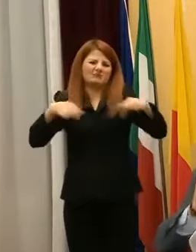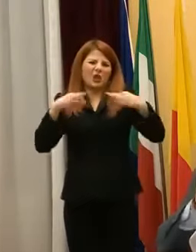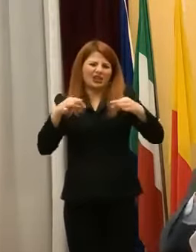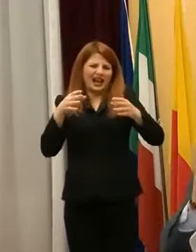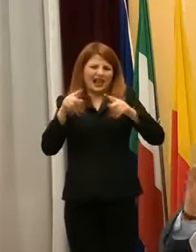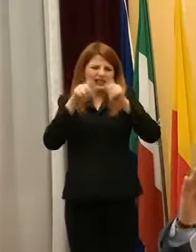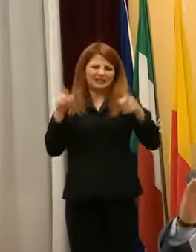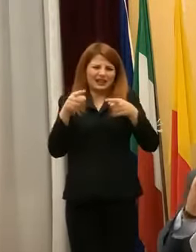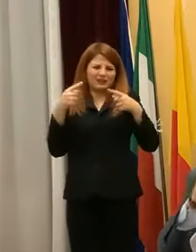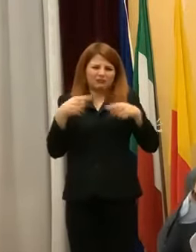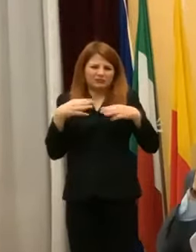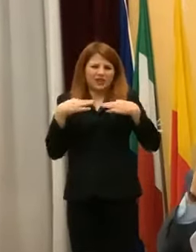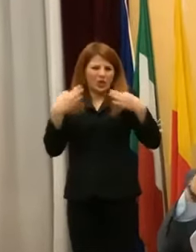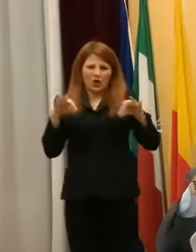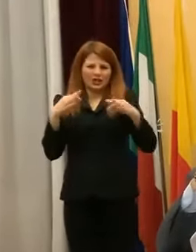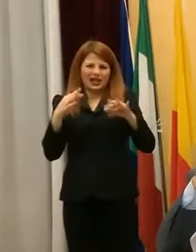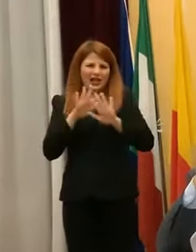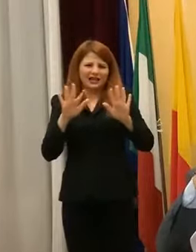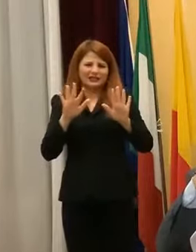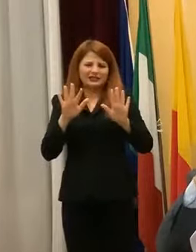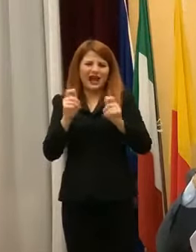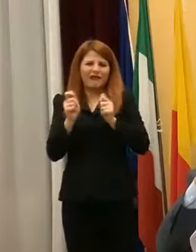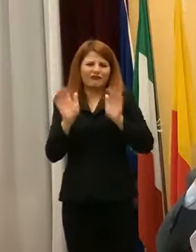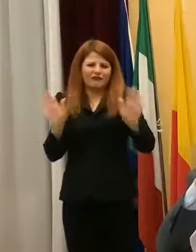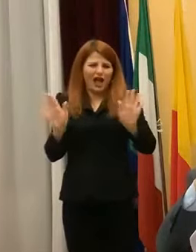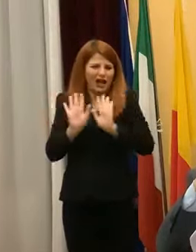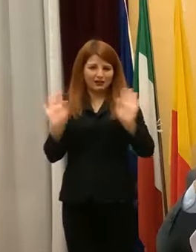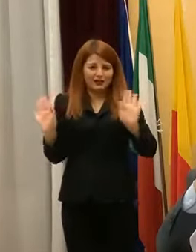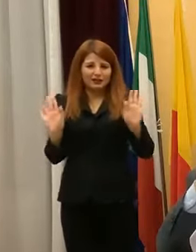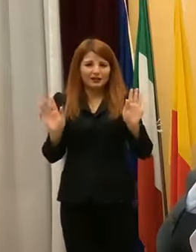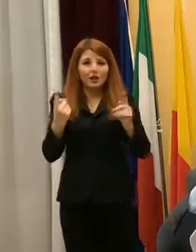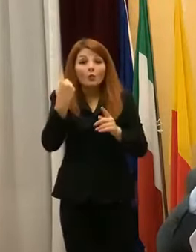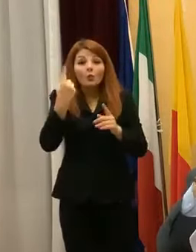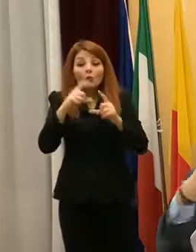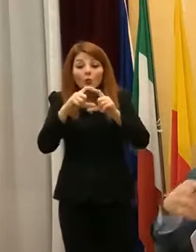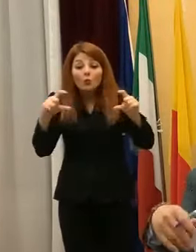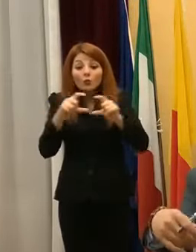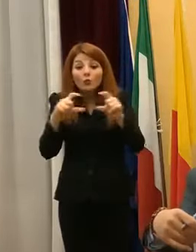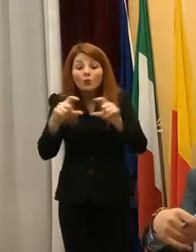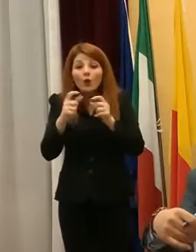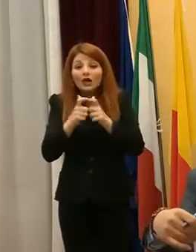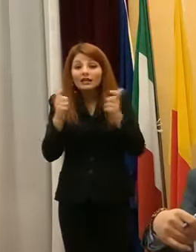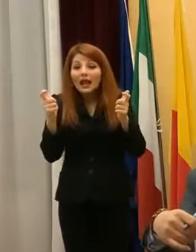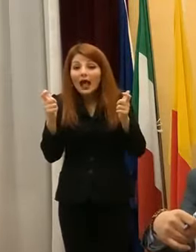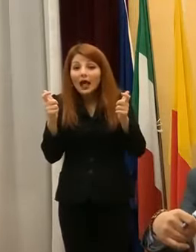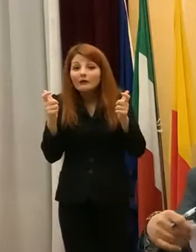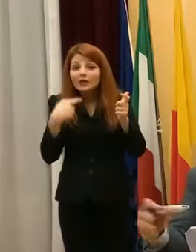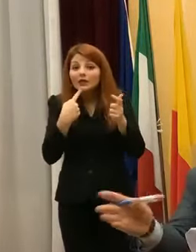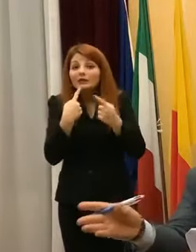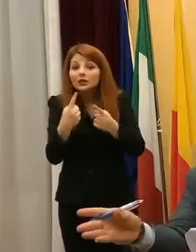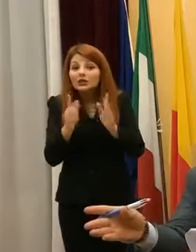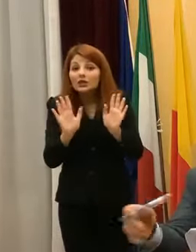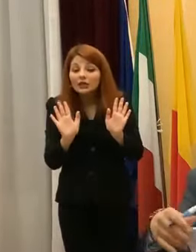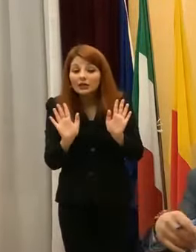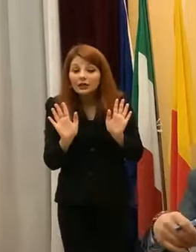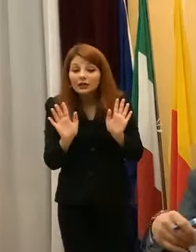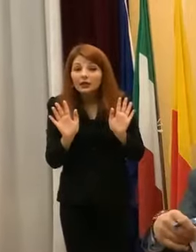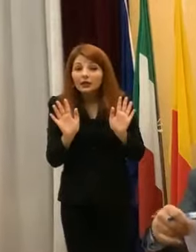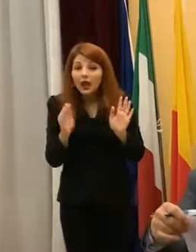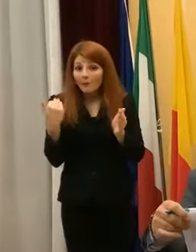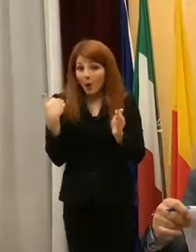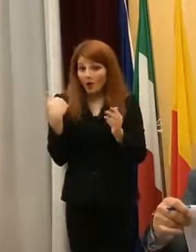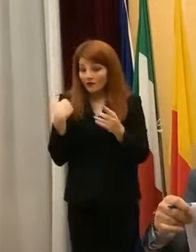Guardate invece la cosa di una gravità unica, per la quale ovviamente io non posso stare a tacere. E gli ho scritto poco fa un messaggio e